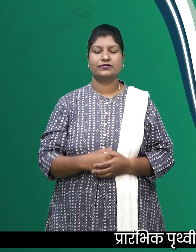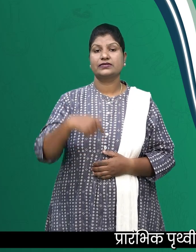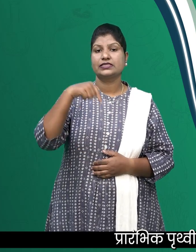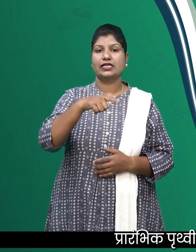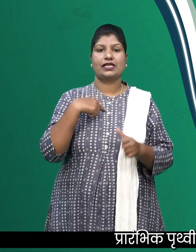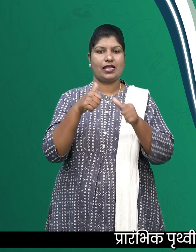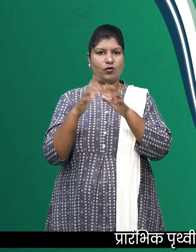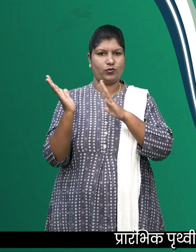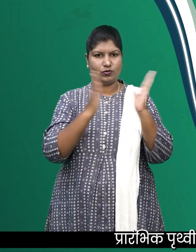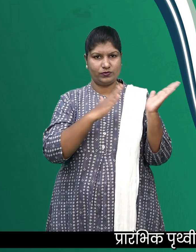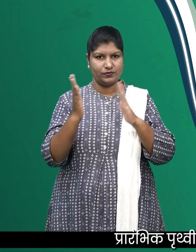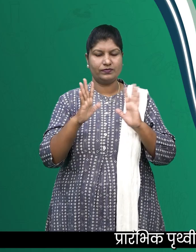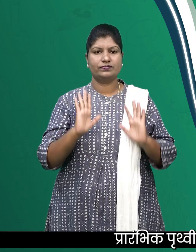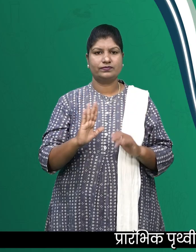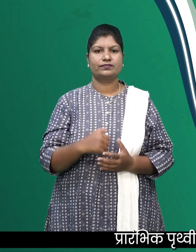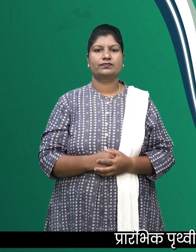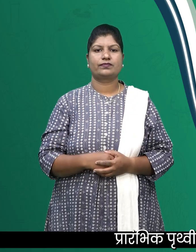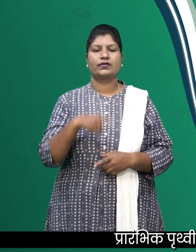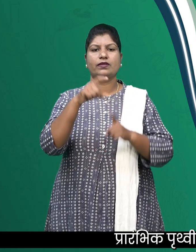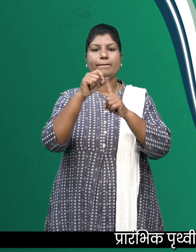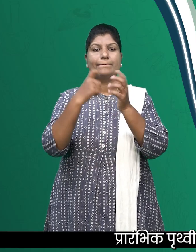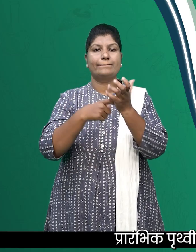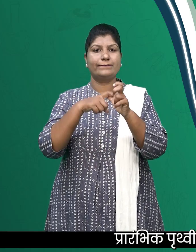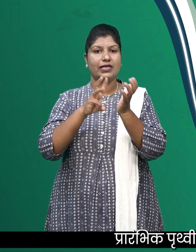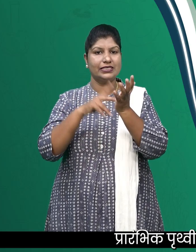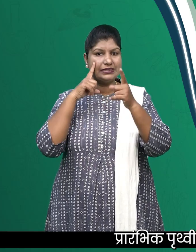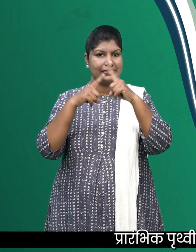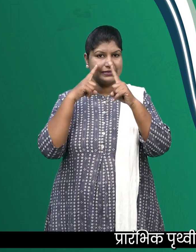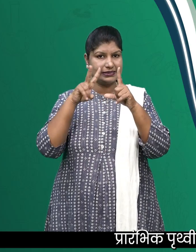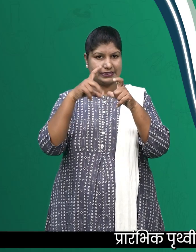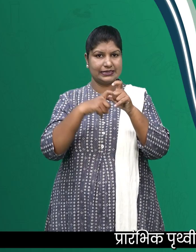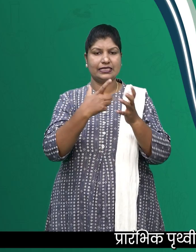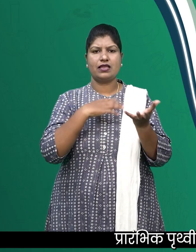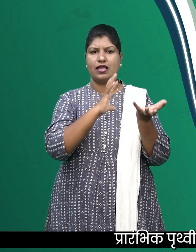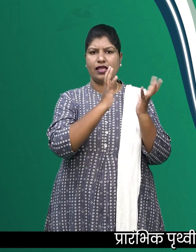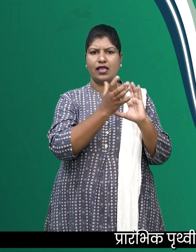प्रारंभिक पृथ्वी के वायुमंडल में ऑक्सीजन नहीं थी।